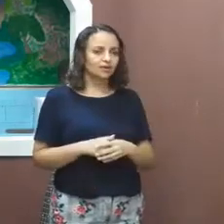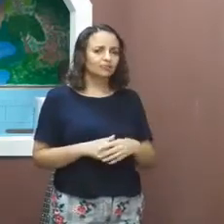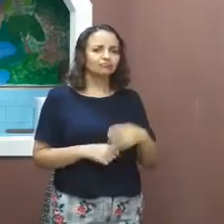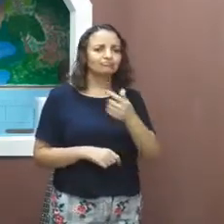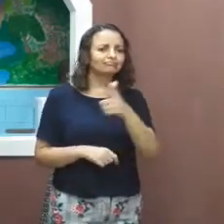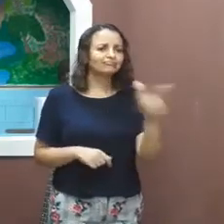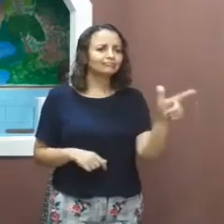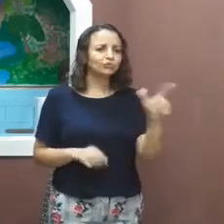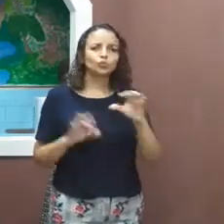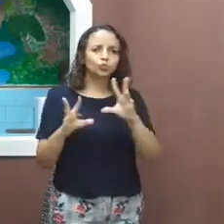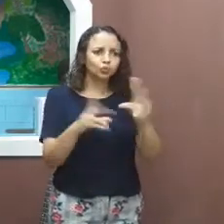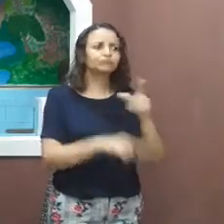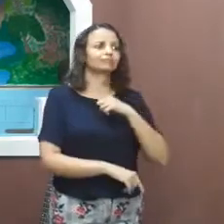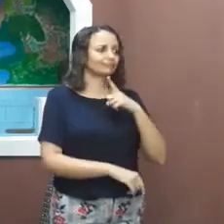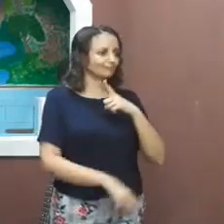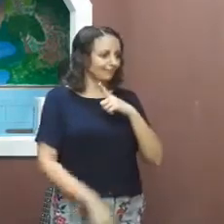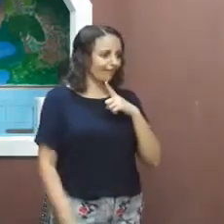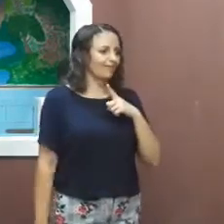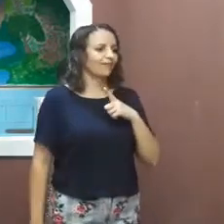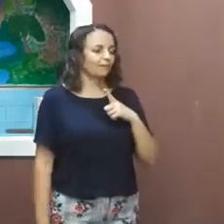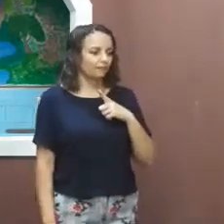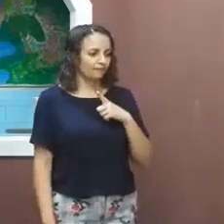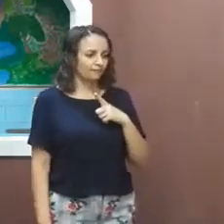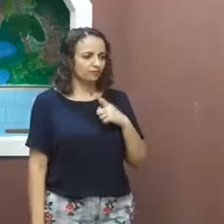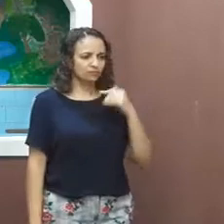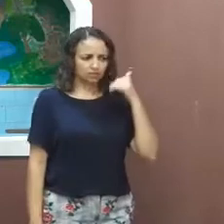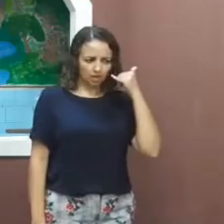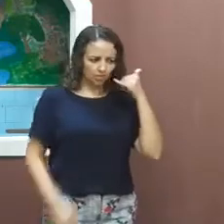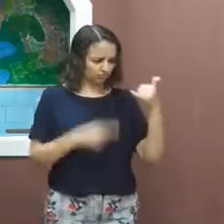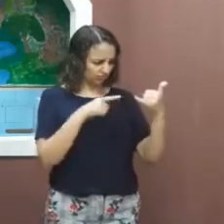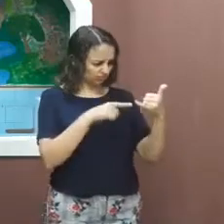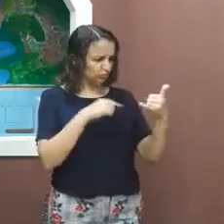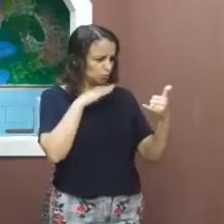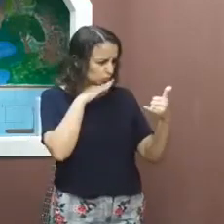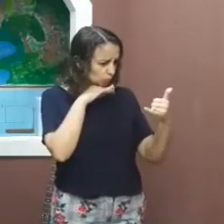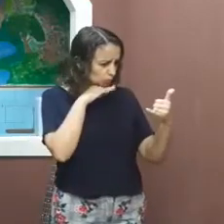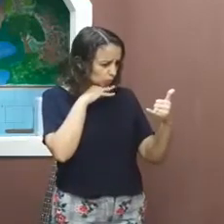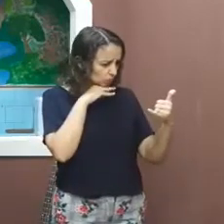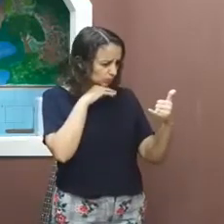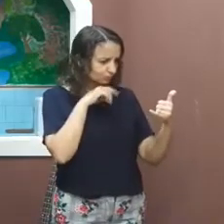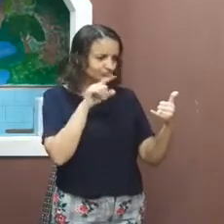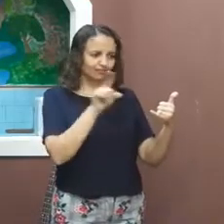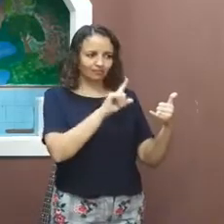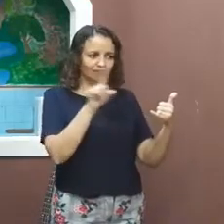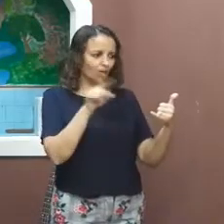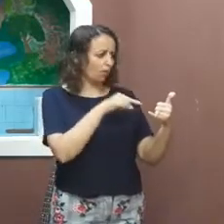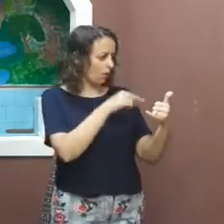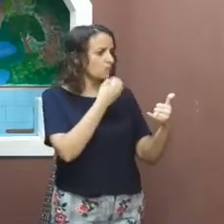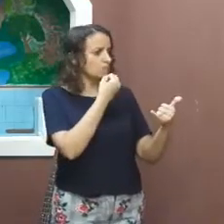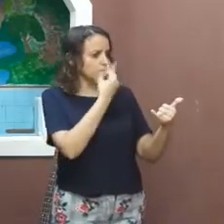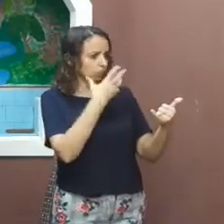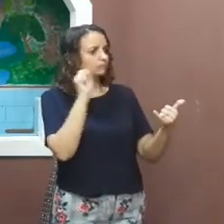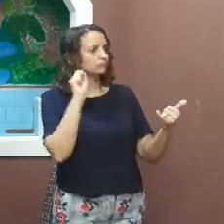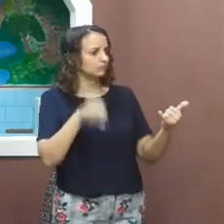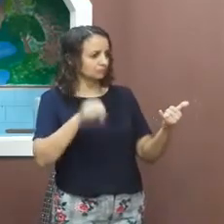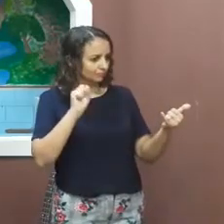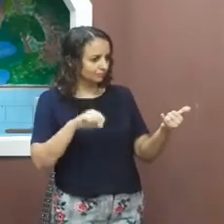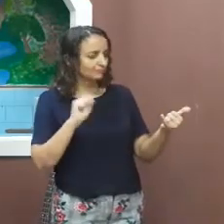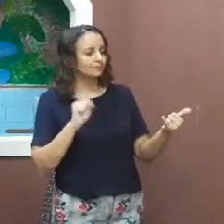celular. Não estou falando que o celular é ruim, o celular é bom, ele é excelente. Se ele fosse ruim, ele